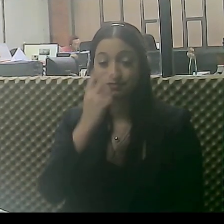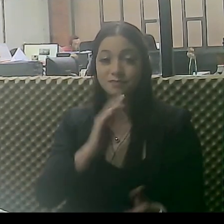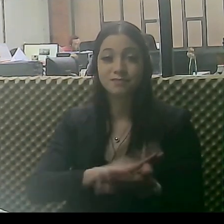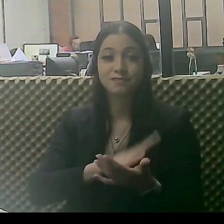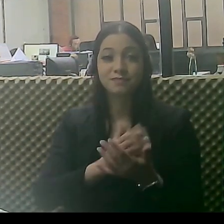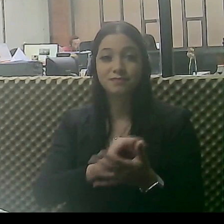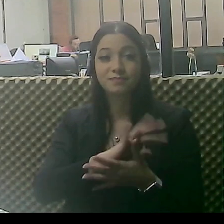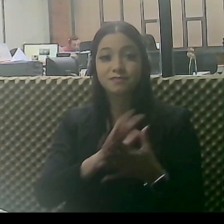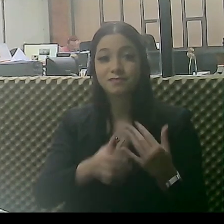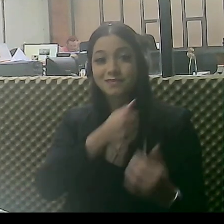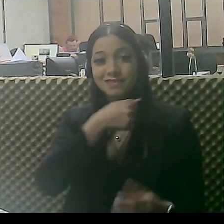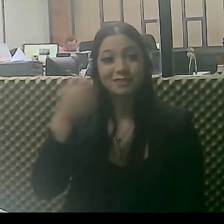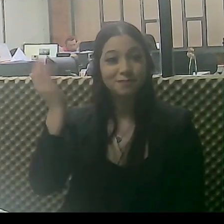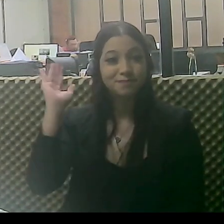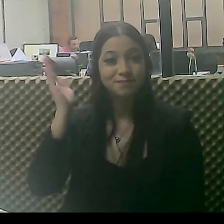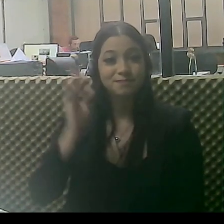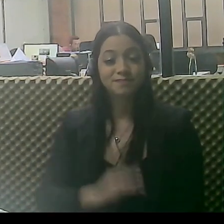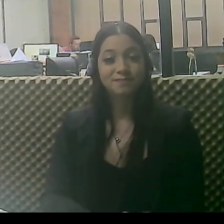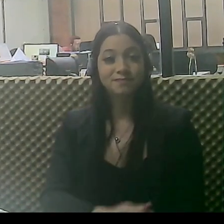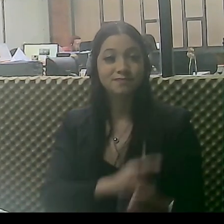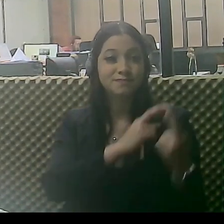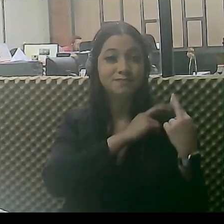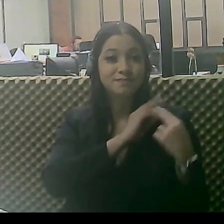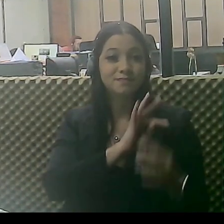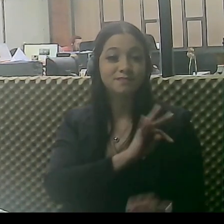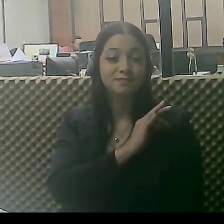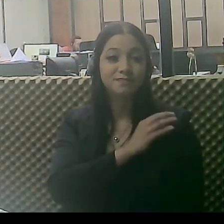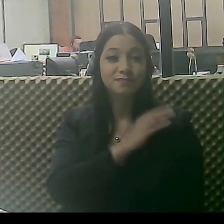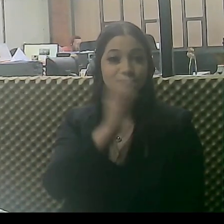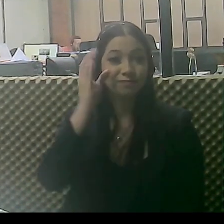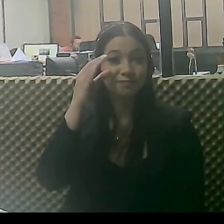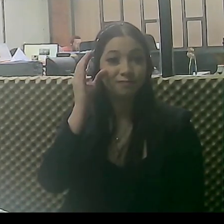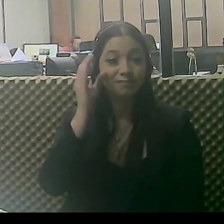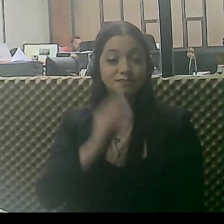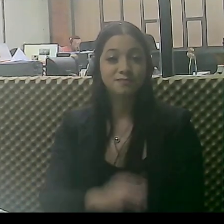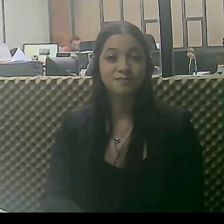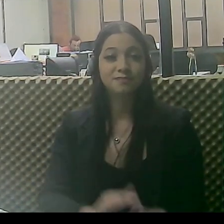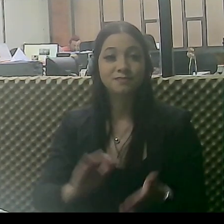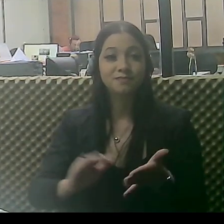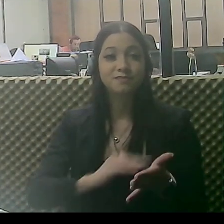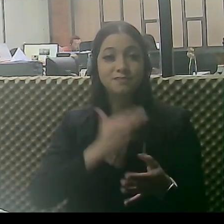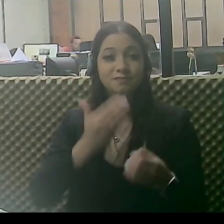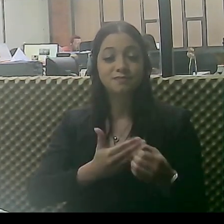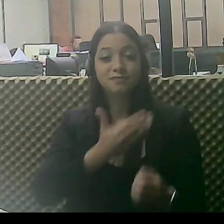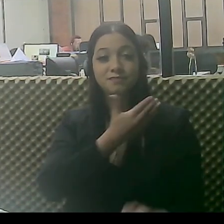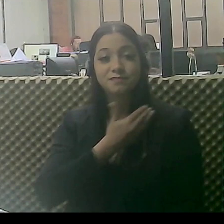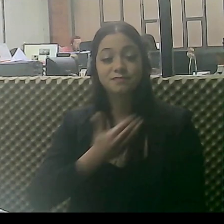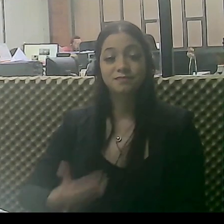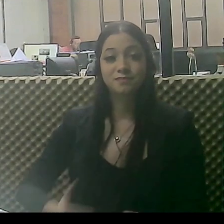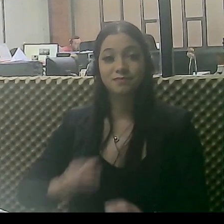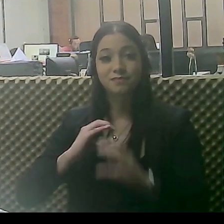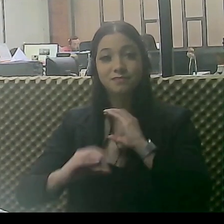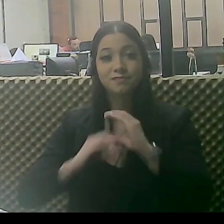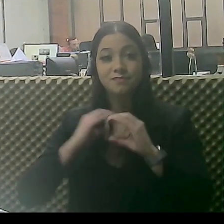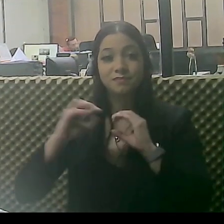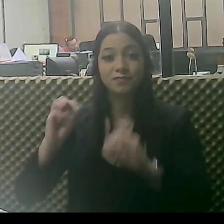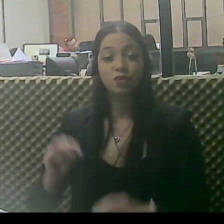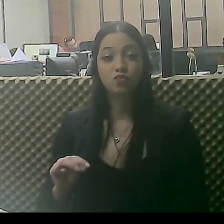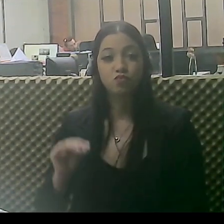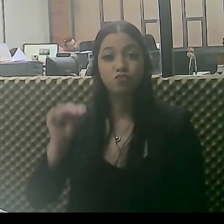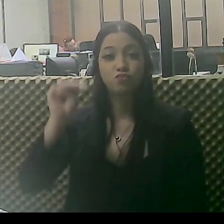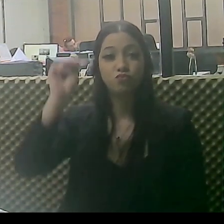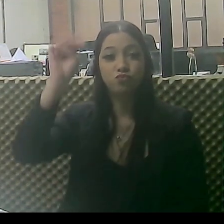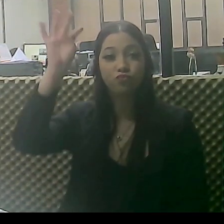Gianotti. Tradução em Libras, Amanda Valentim. Responsável técnico, Cristiano Silva. Secretário Municipal de Governo e